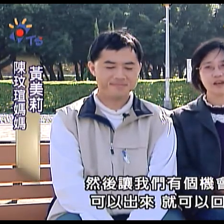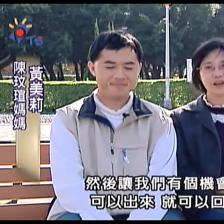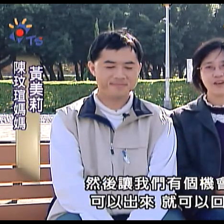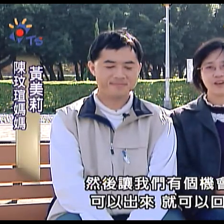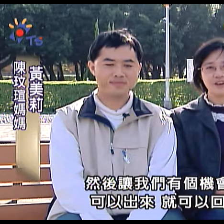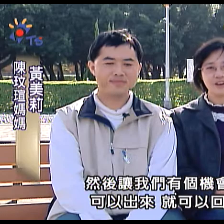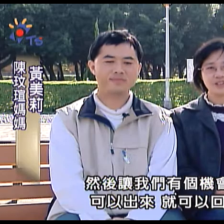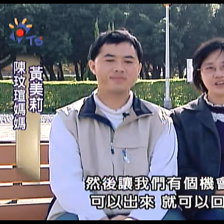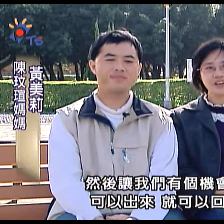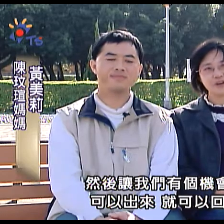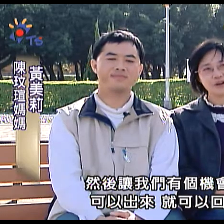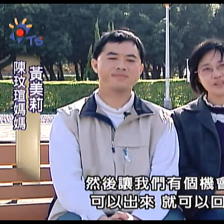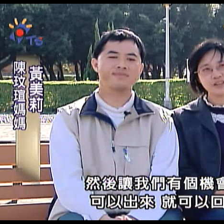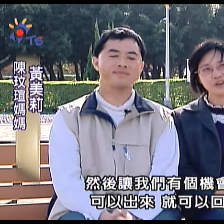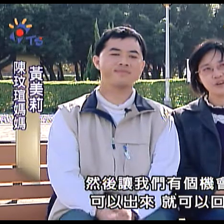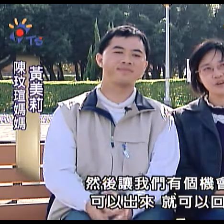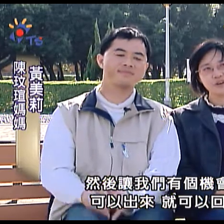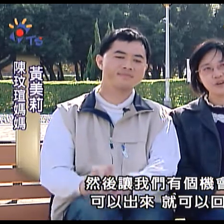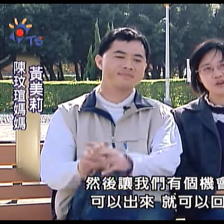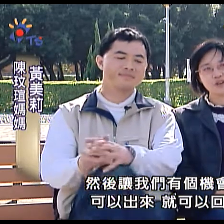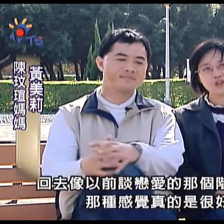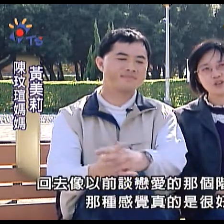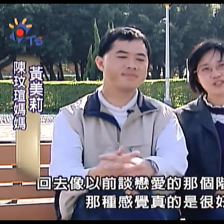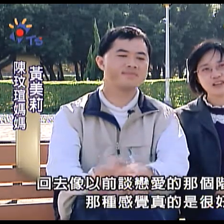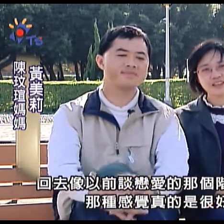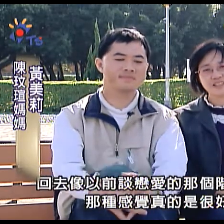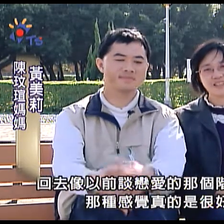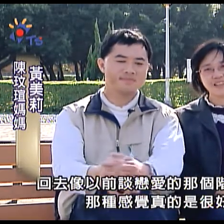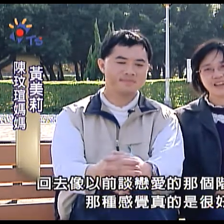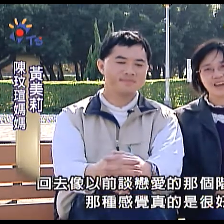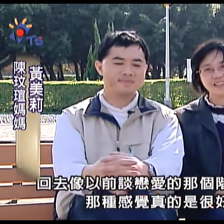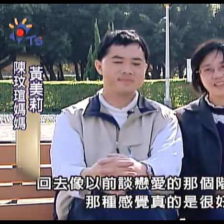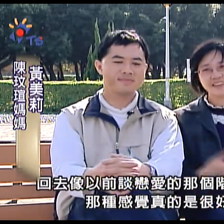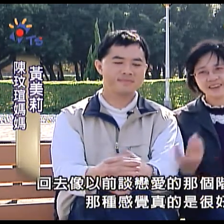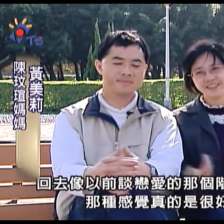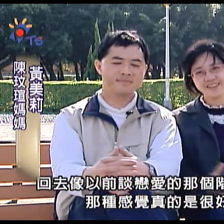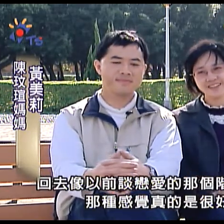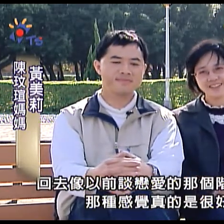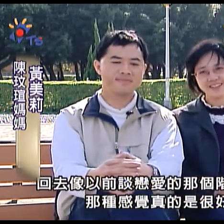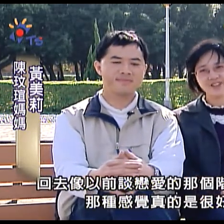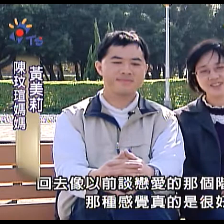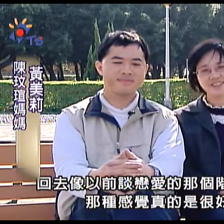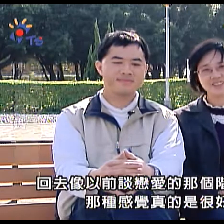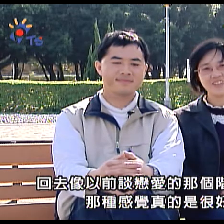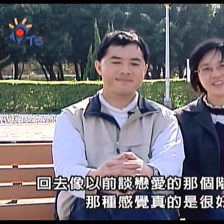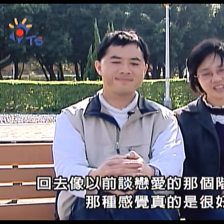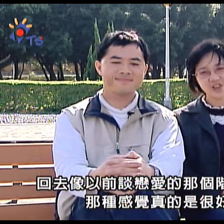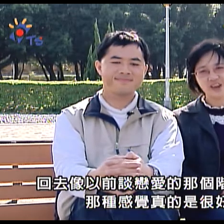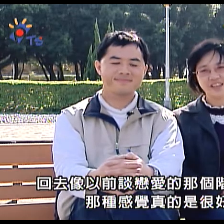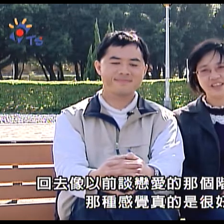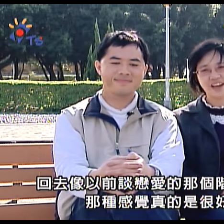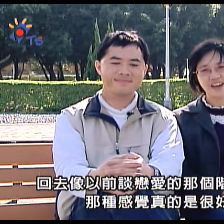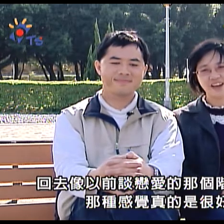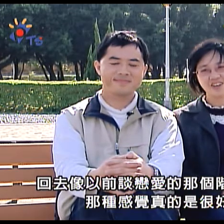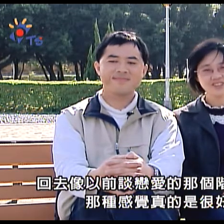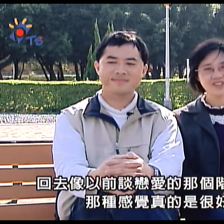来，就可以回去像以前啊谈恋爱的那段阶段一样啊，那种